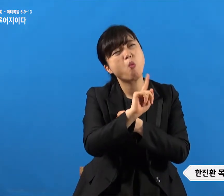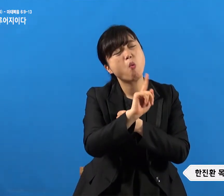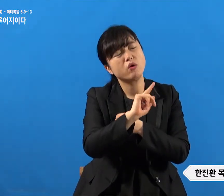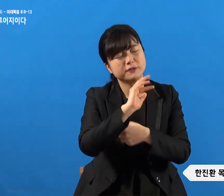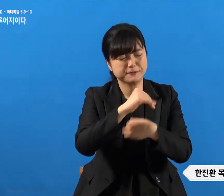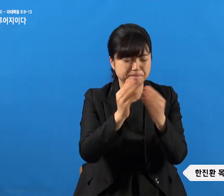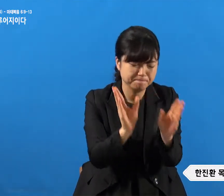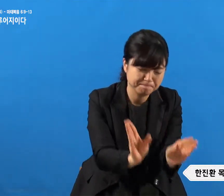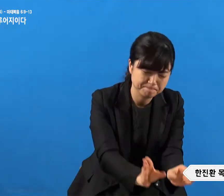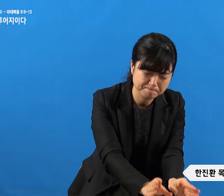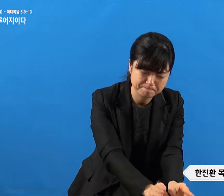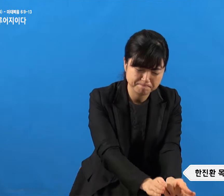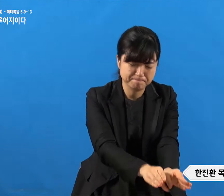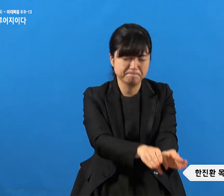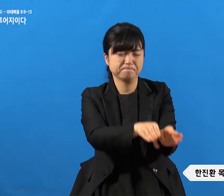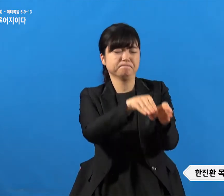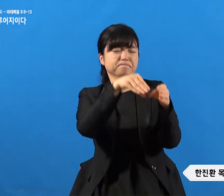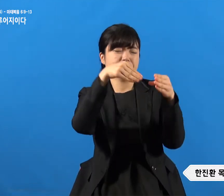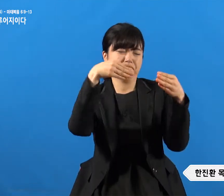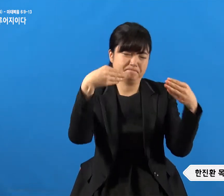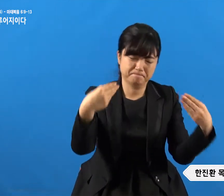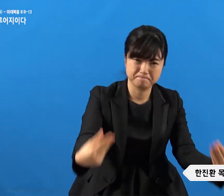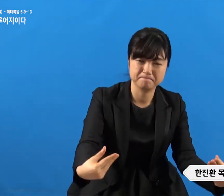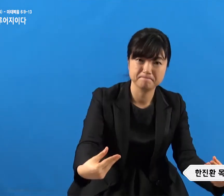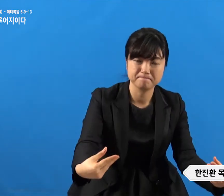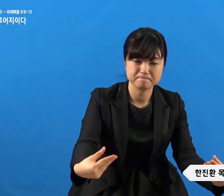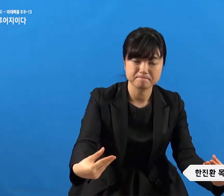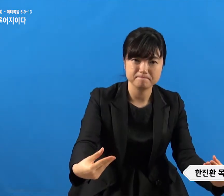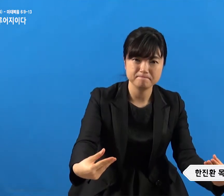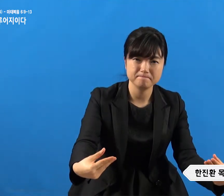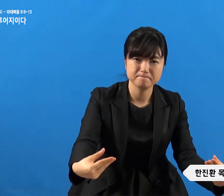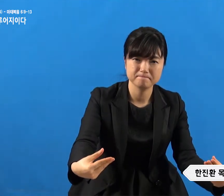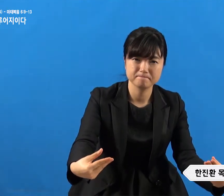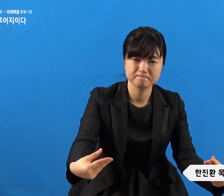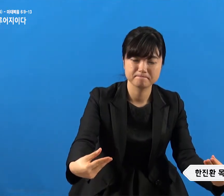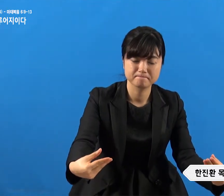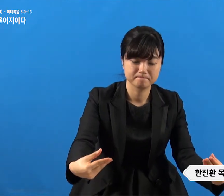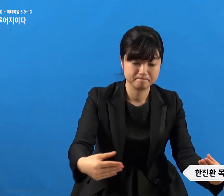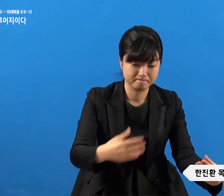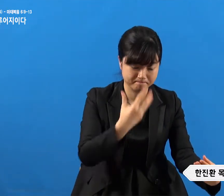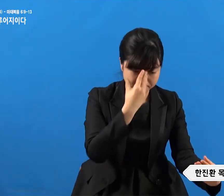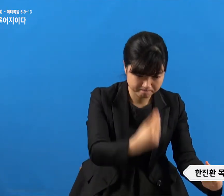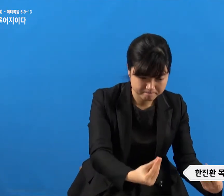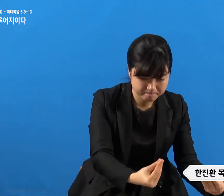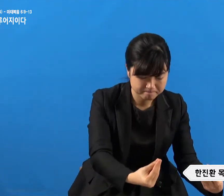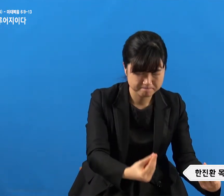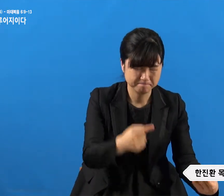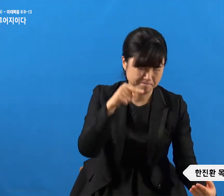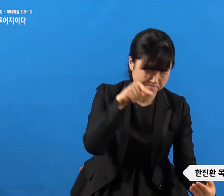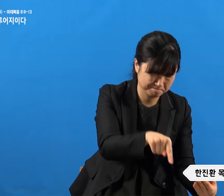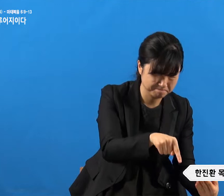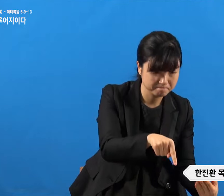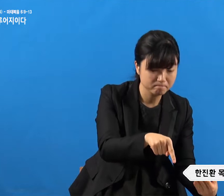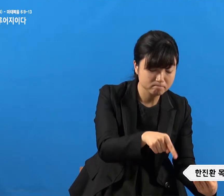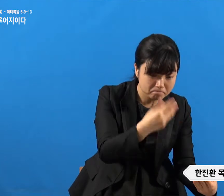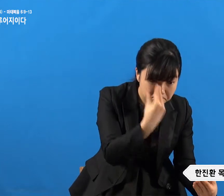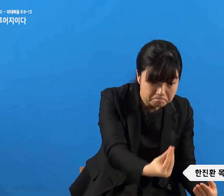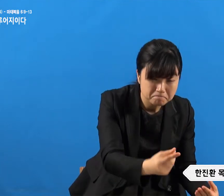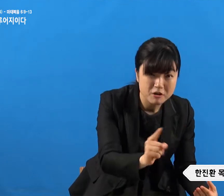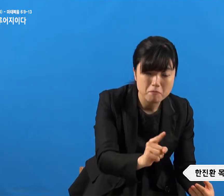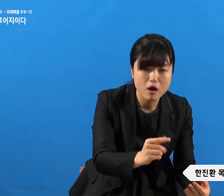무엇입니까? 하나님의 뜻을 한번 알아보자 하고는 성경을 펴서 아무데나 콱